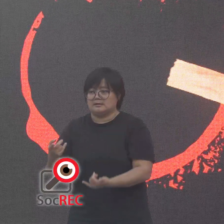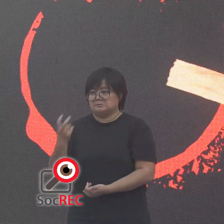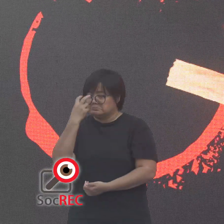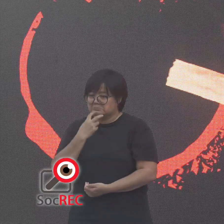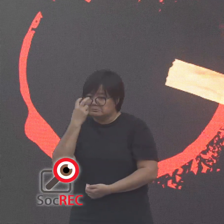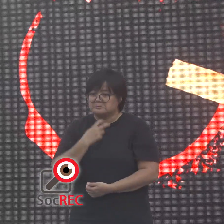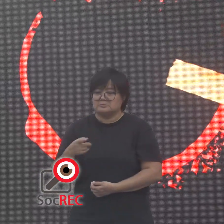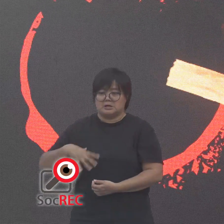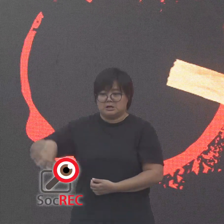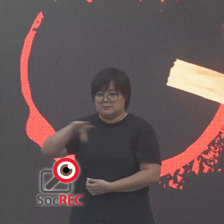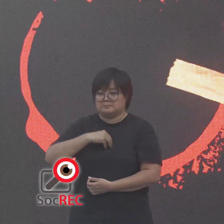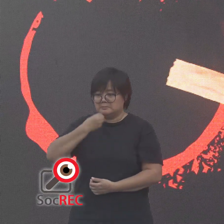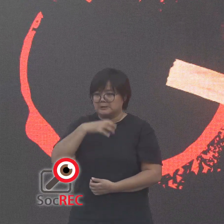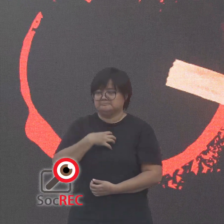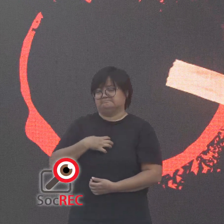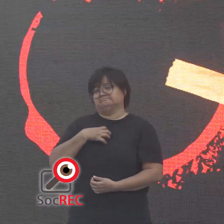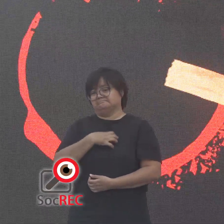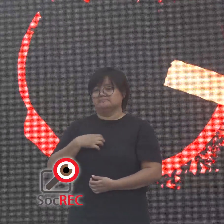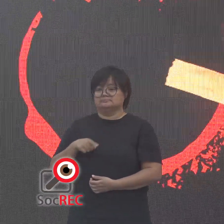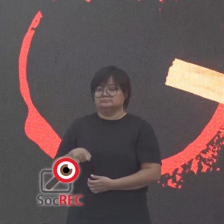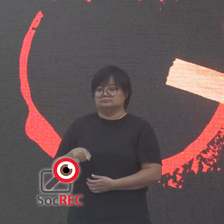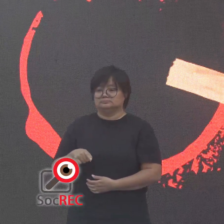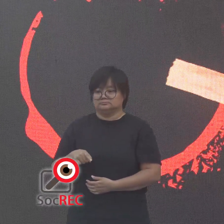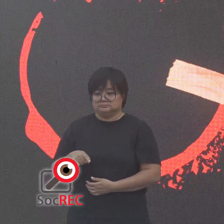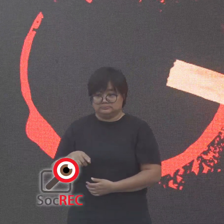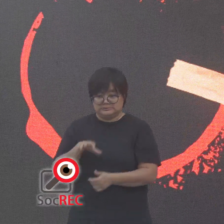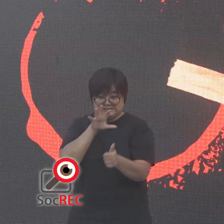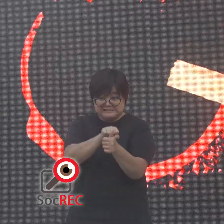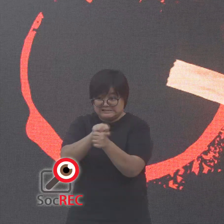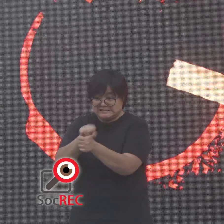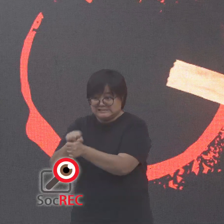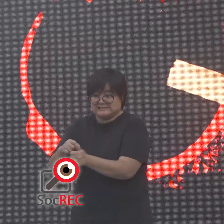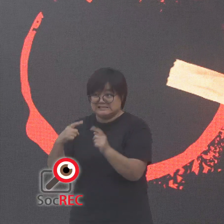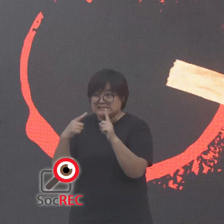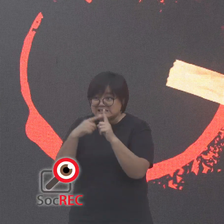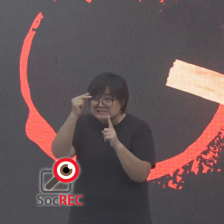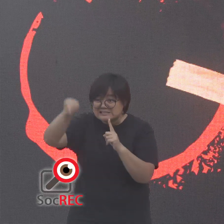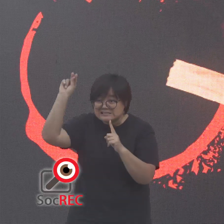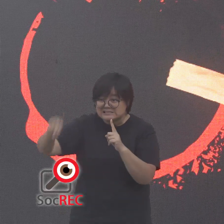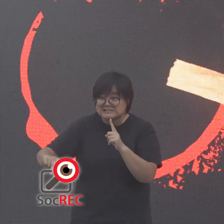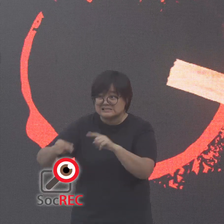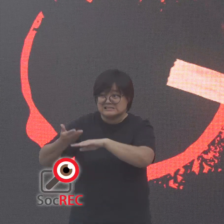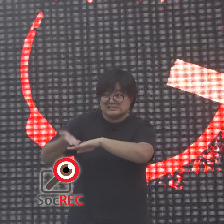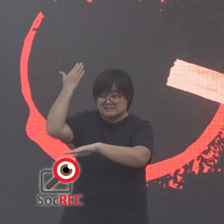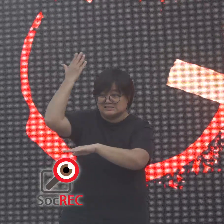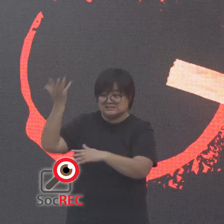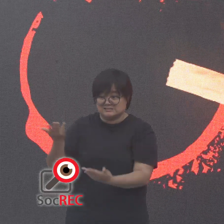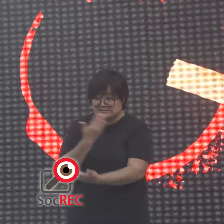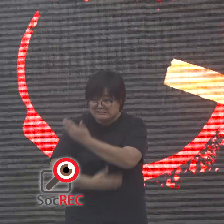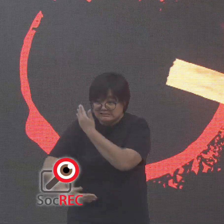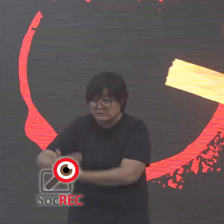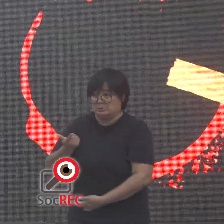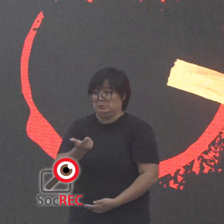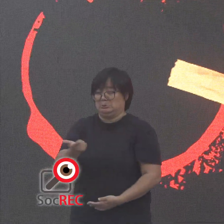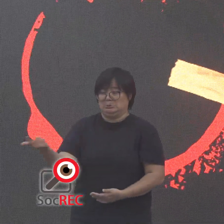過7000個手足被捕，多到統計不到那麼多兄弟受傷，甚至很多人已經沒有